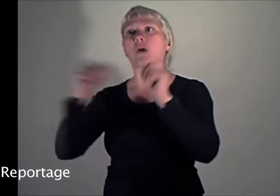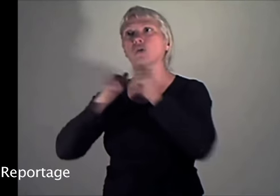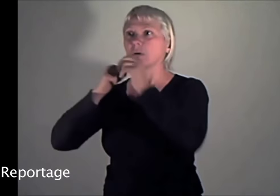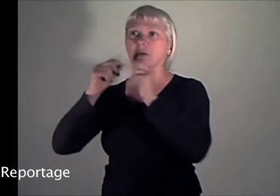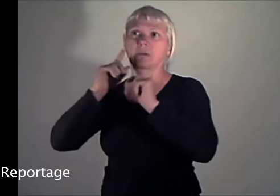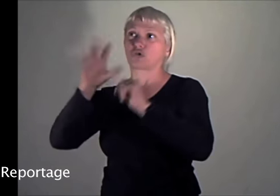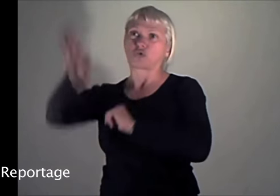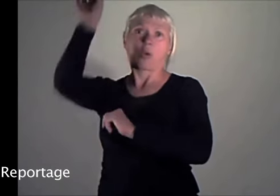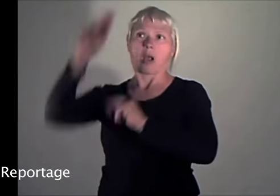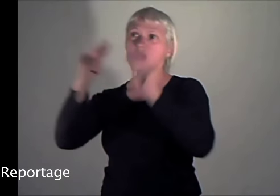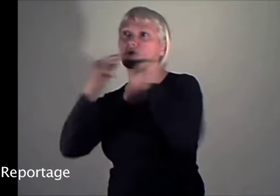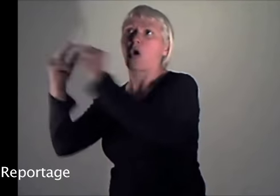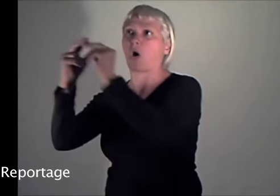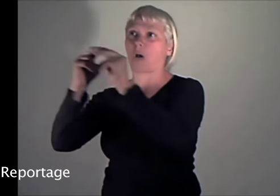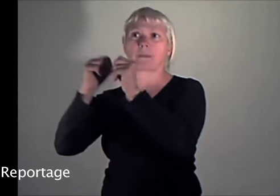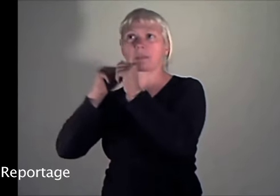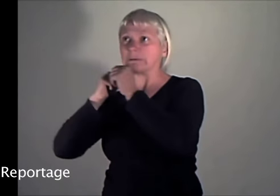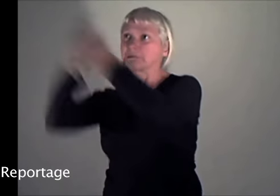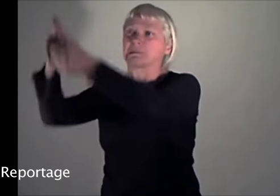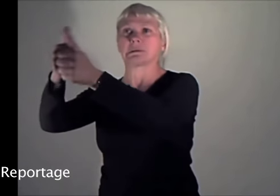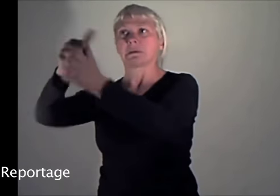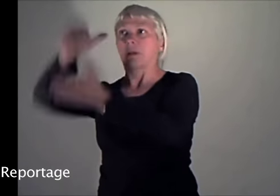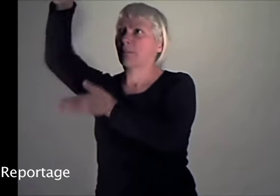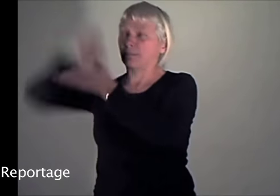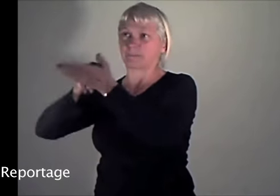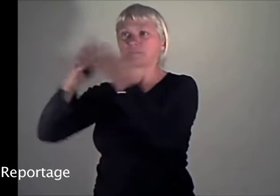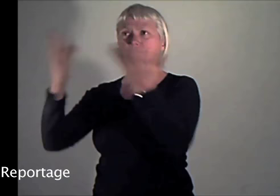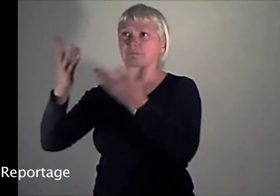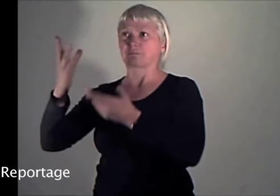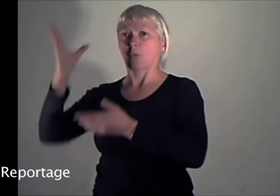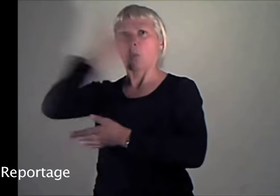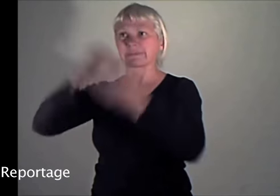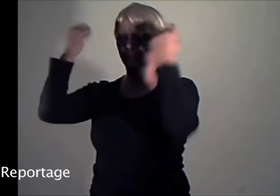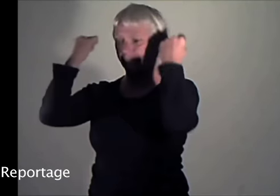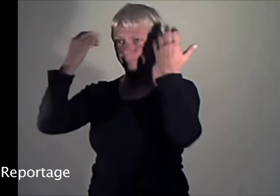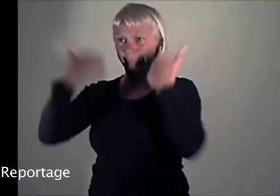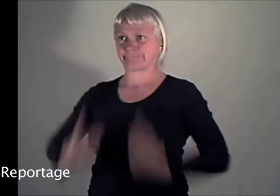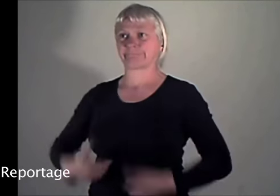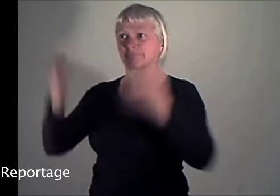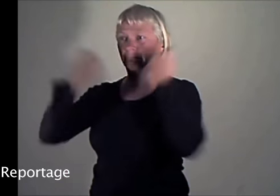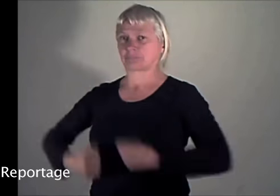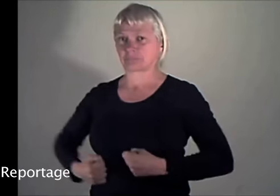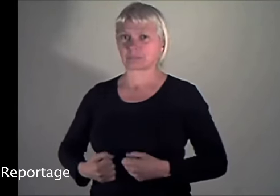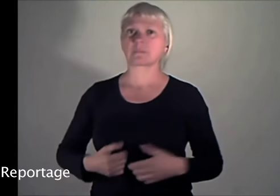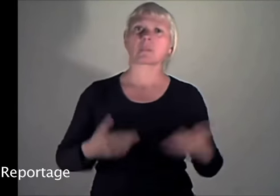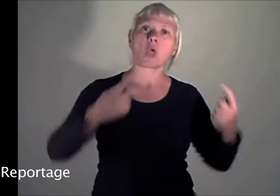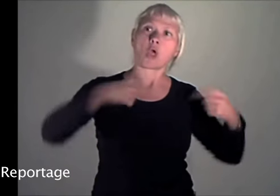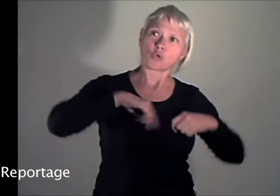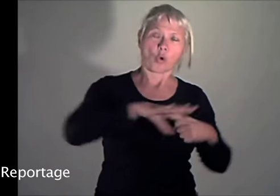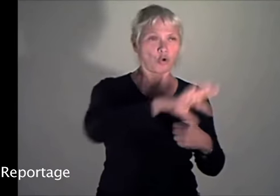suis signeur, parce que quelle place tu as dans la société? C'est difficile. Rico. Du coup, la langue des